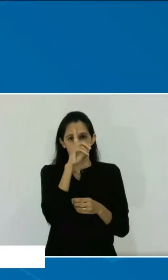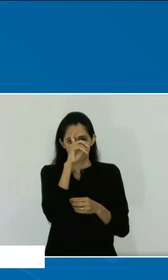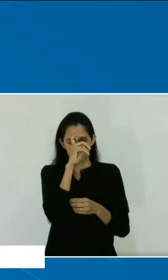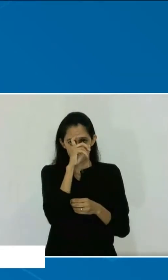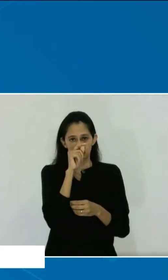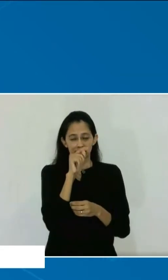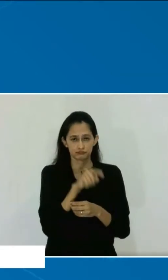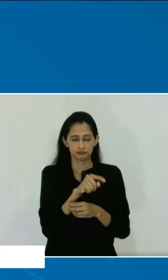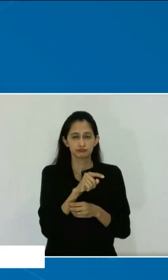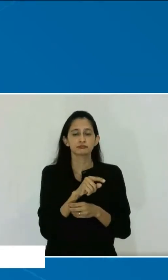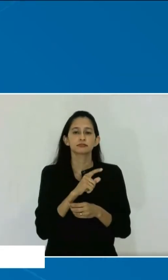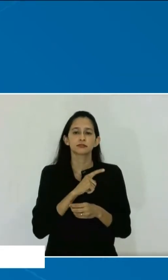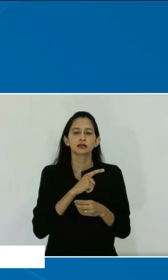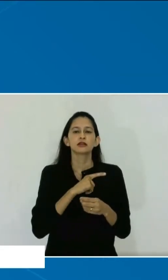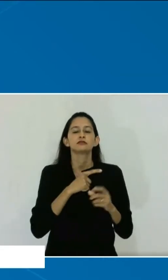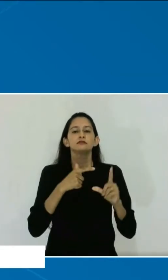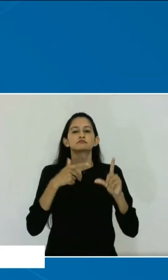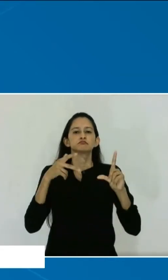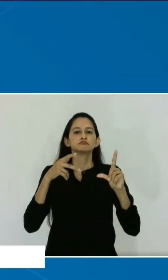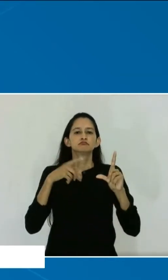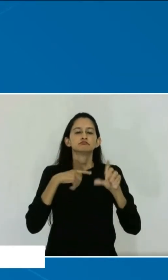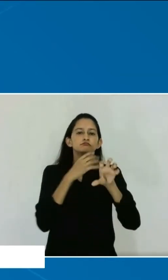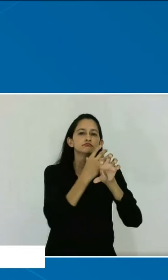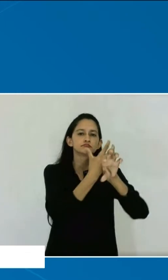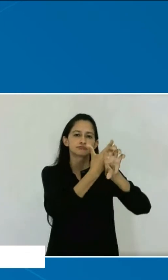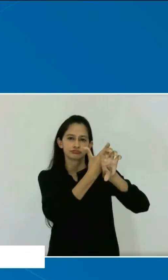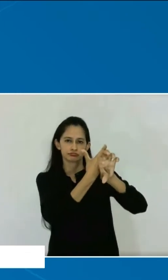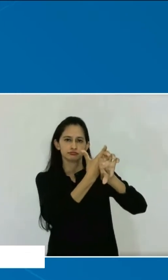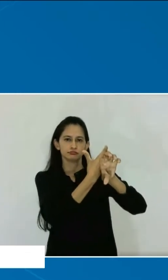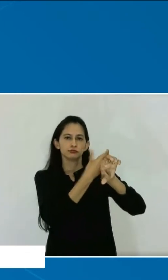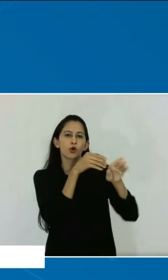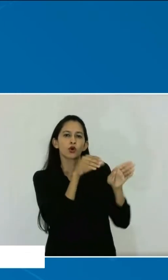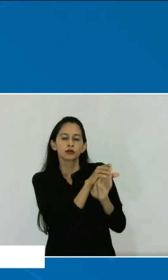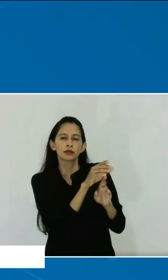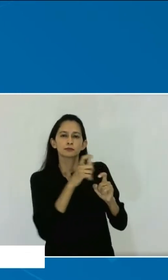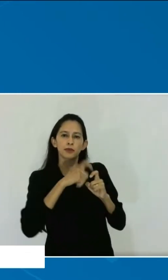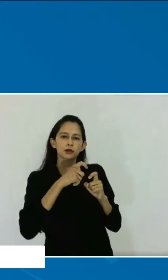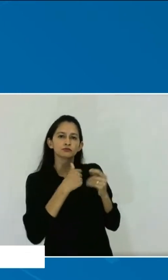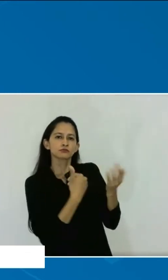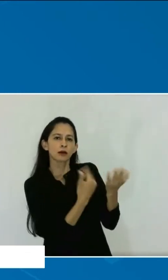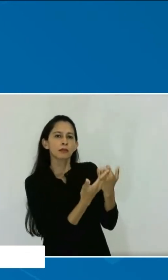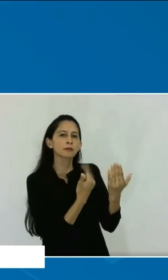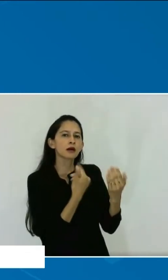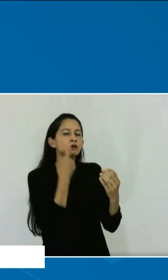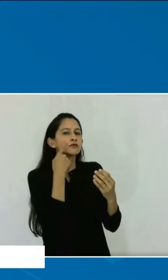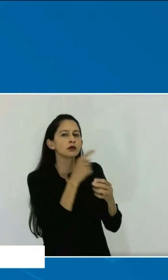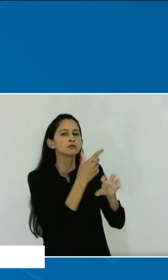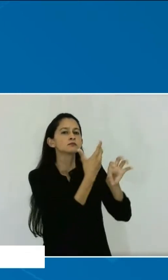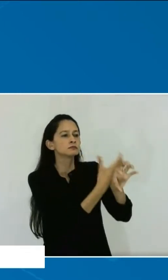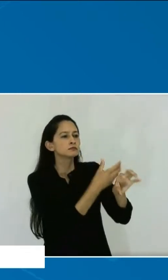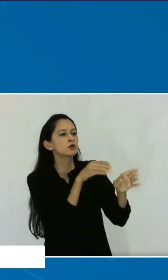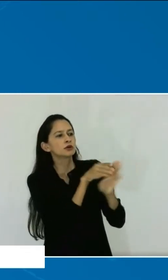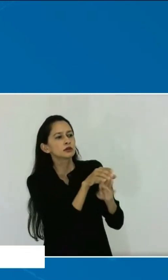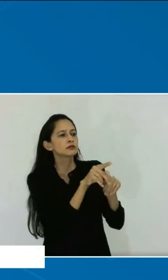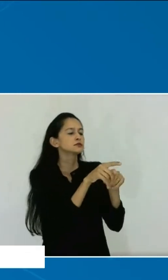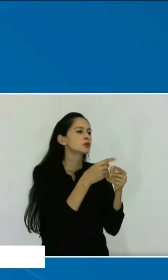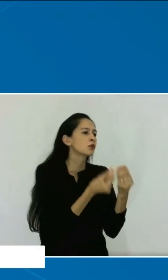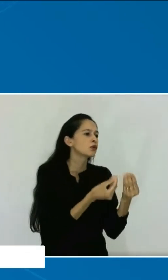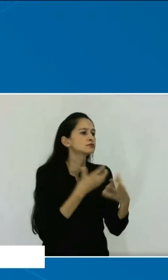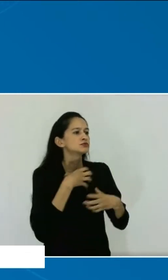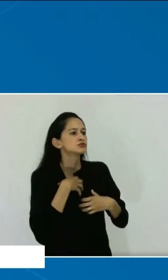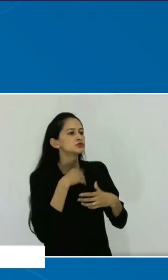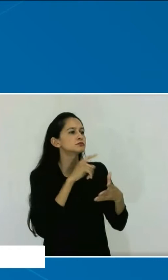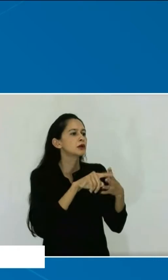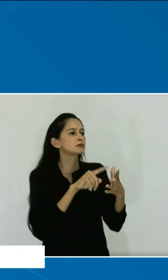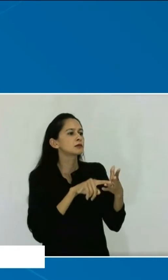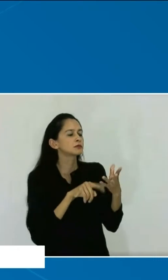mil teleatendimentos, né, para fazer a orientação da população, para que não se deslocasse de casa, permanecesse